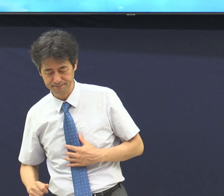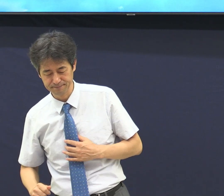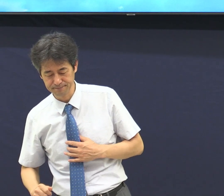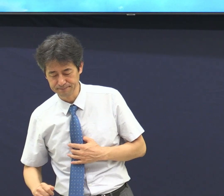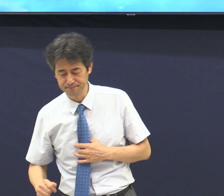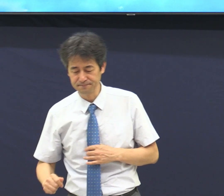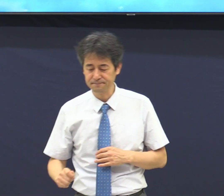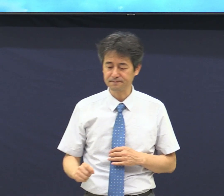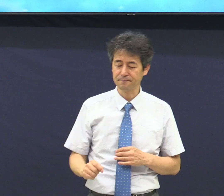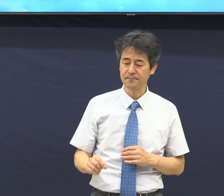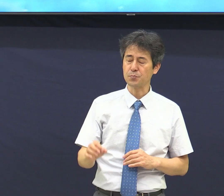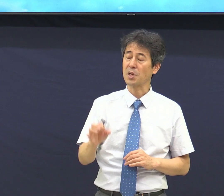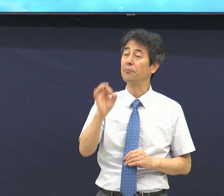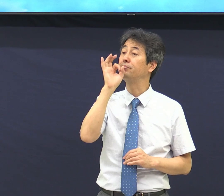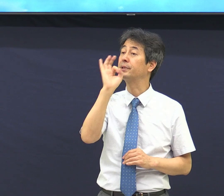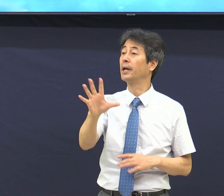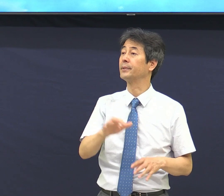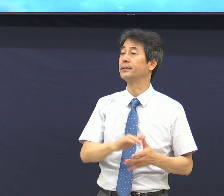수 없습니다. 불가능합니다.